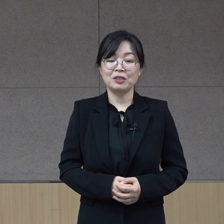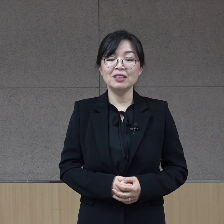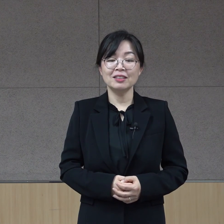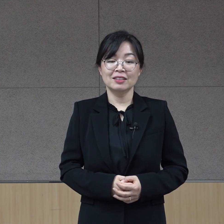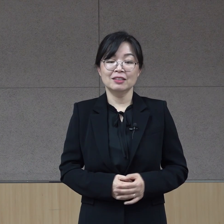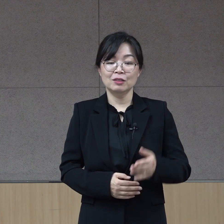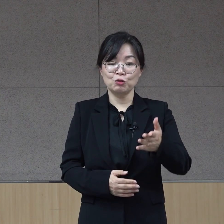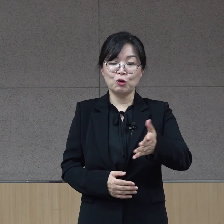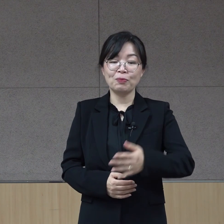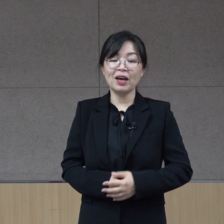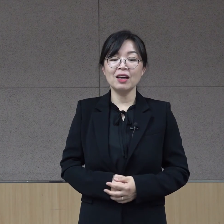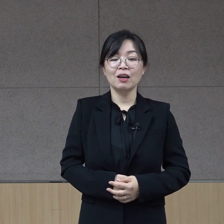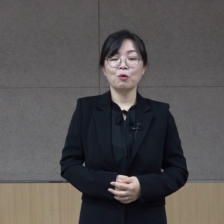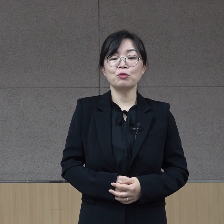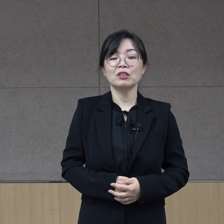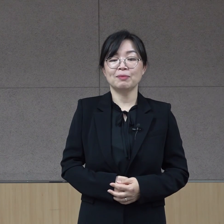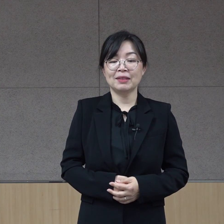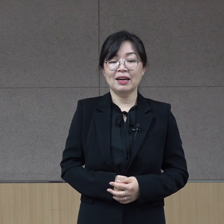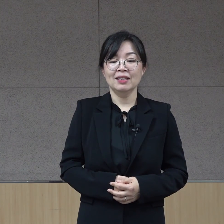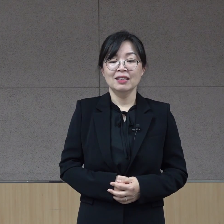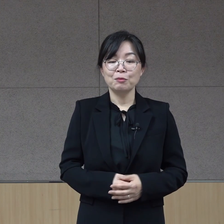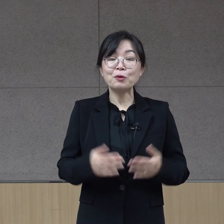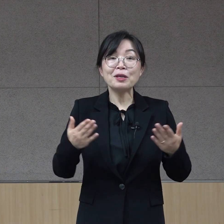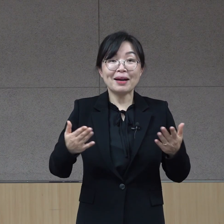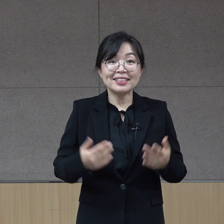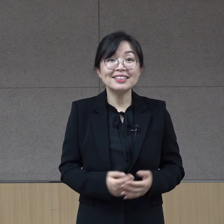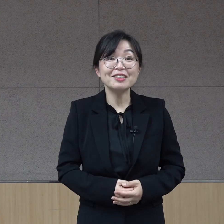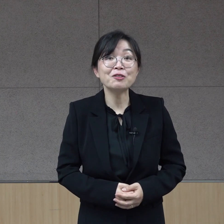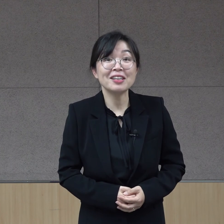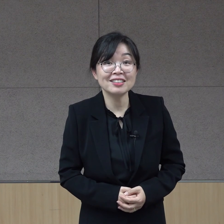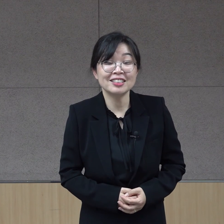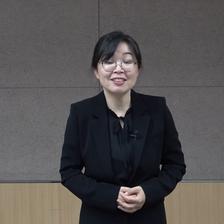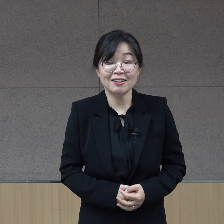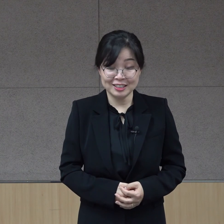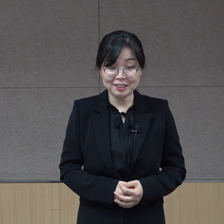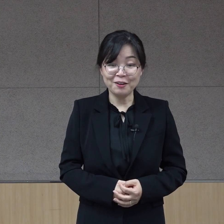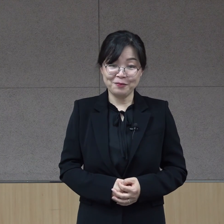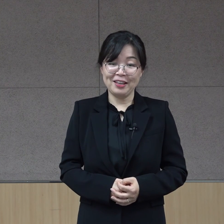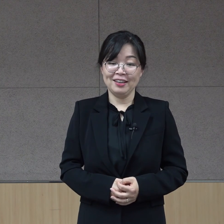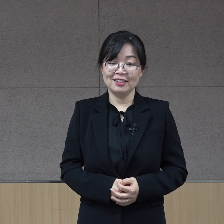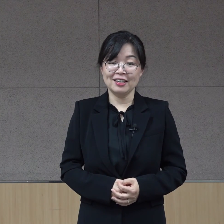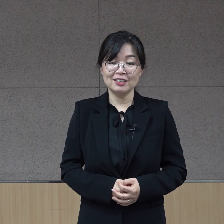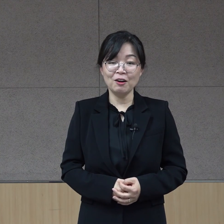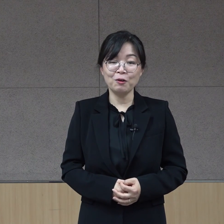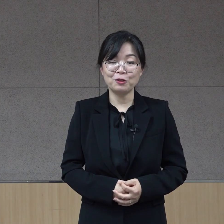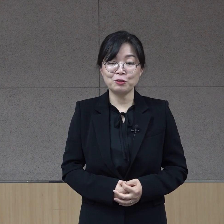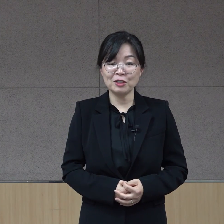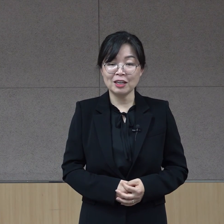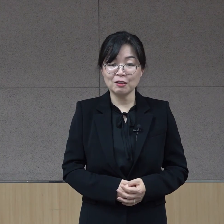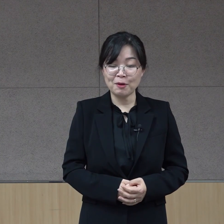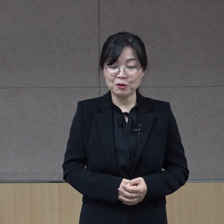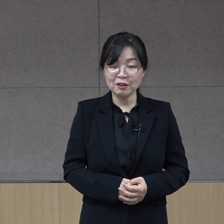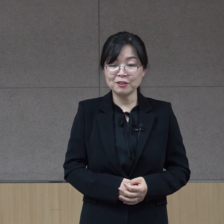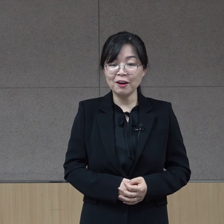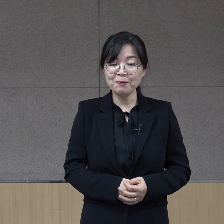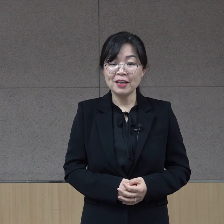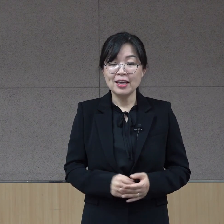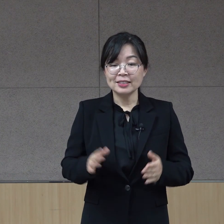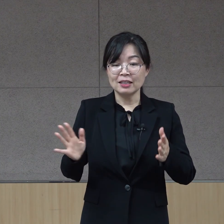오늘 두껍다, 옷을 입다. 평소에 많이 쓰는 수화 있을 것 같죠? 네, 그렇게 해서 오늘 수화 단어 배우기를 했고요. 자,